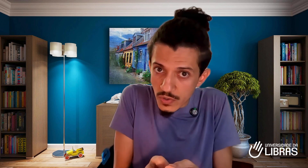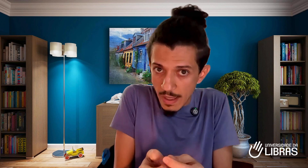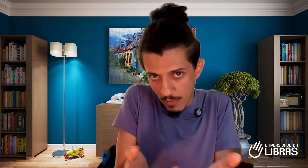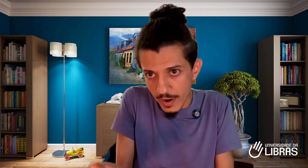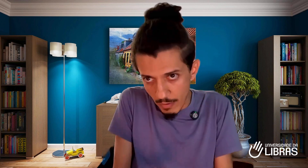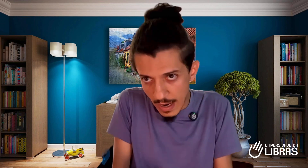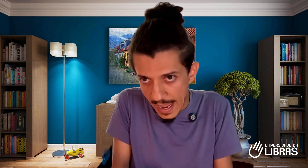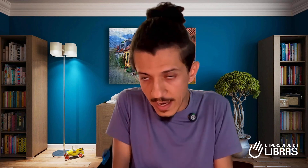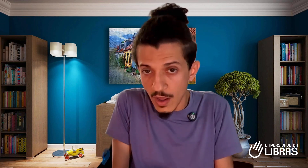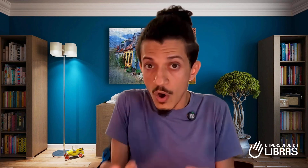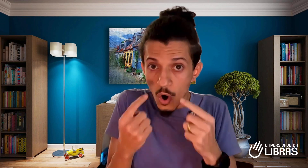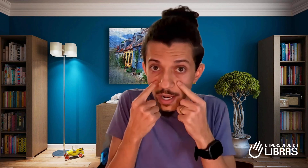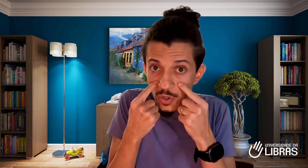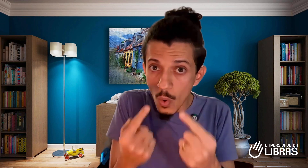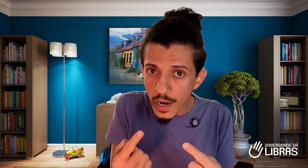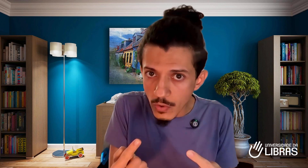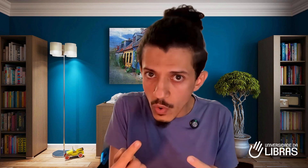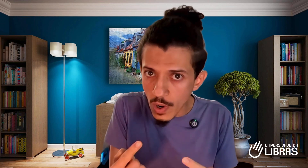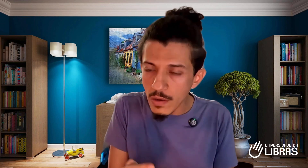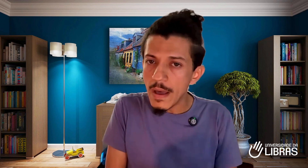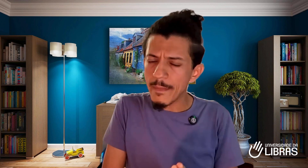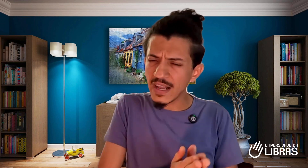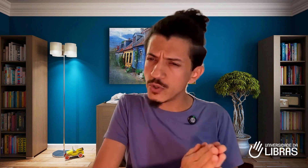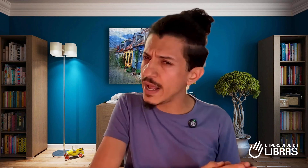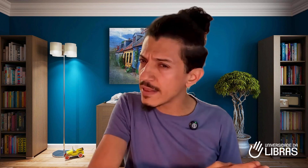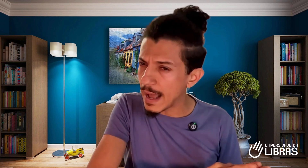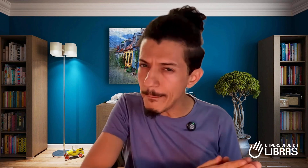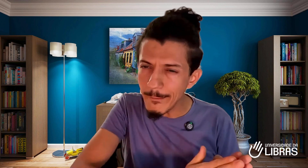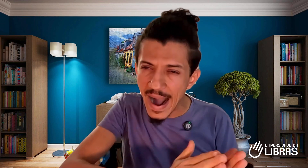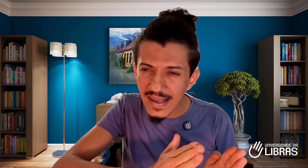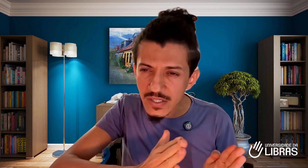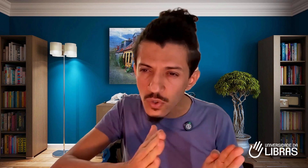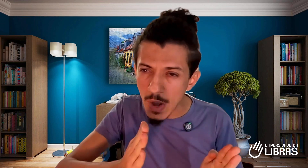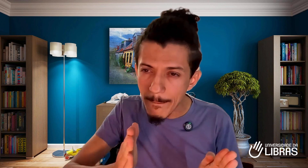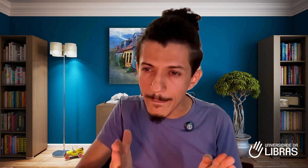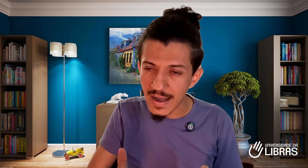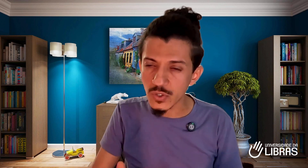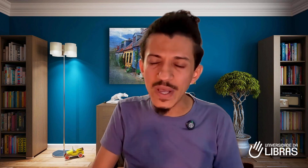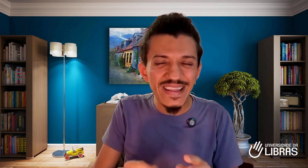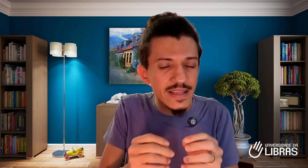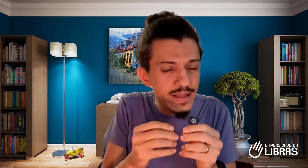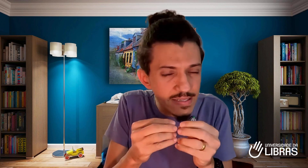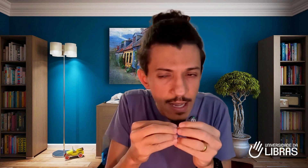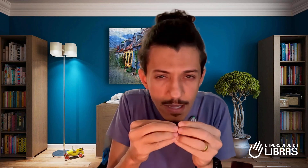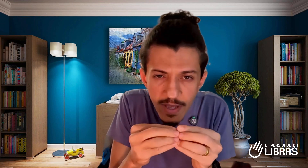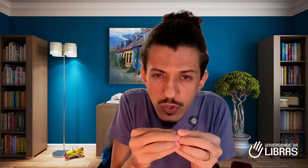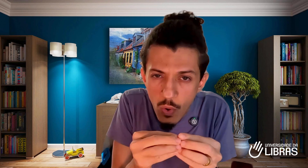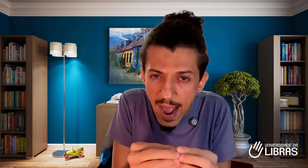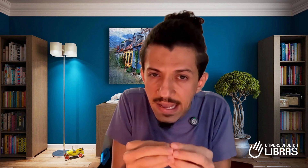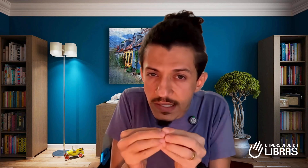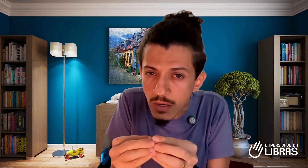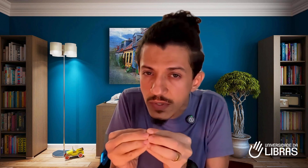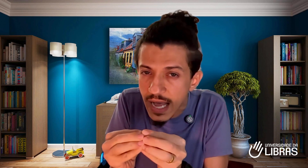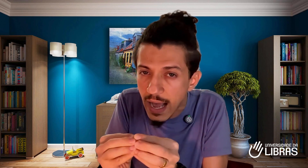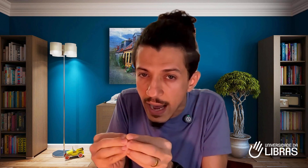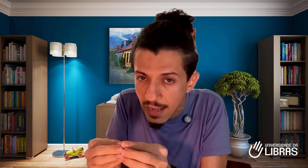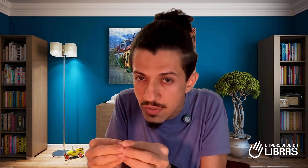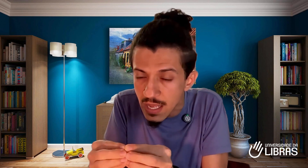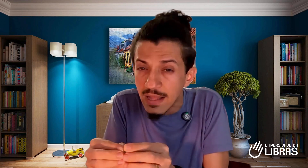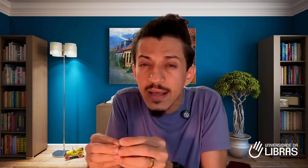embora online, olhando olho no olho, para te orientar passo a passo e entender exatamente quais são os gargalos daquilo